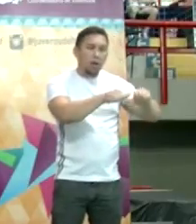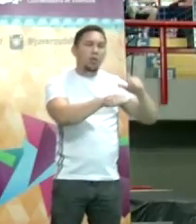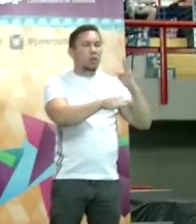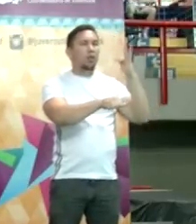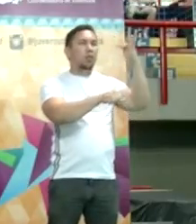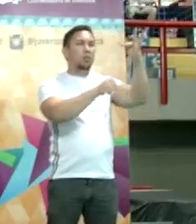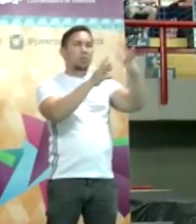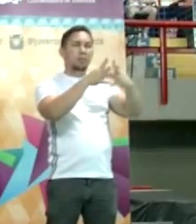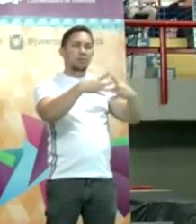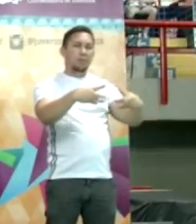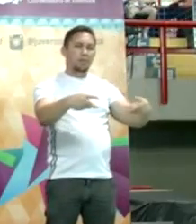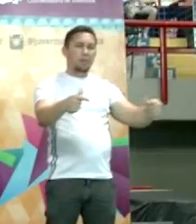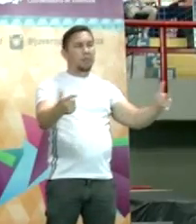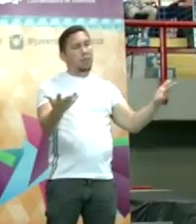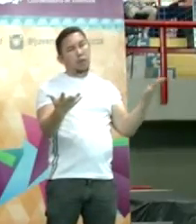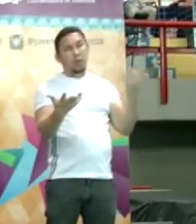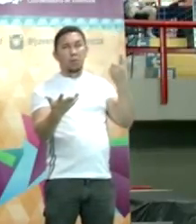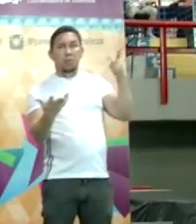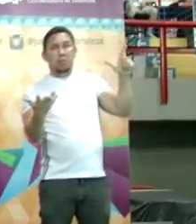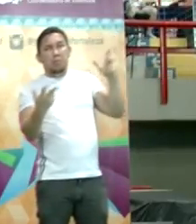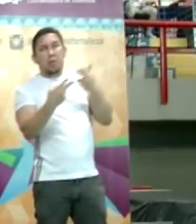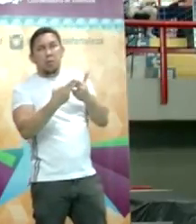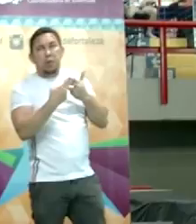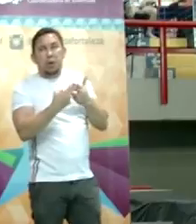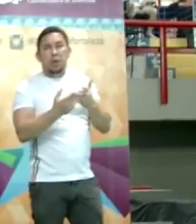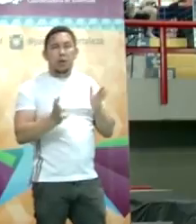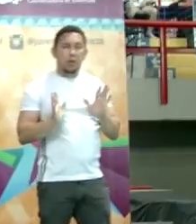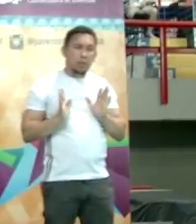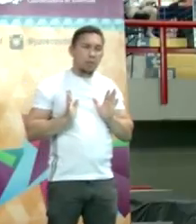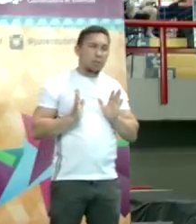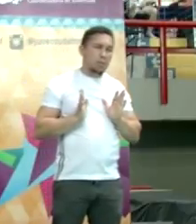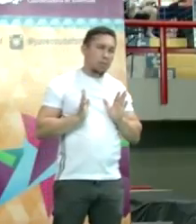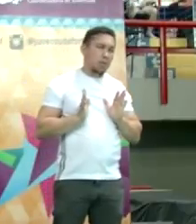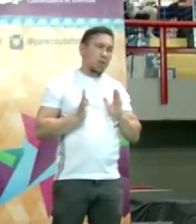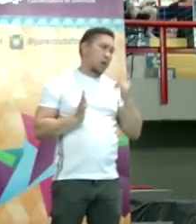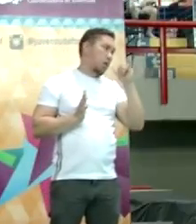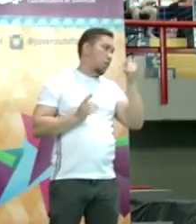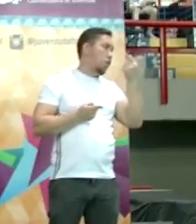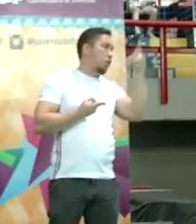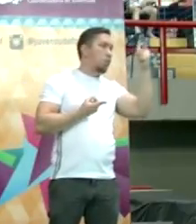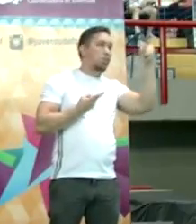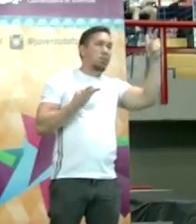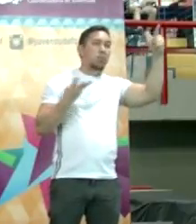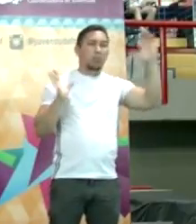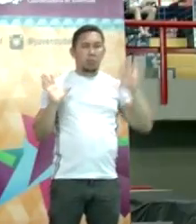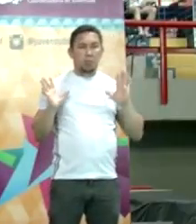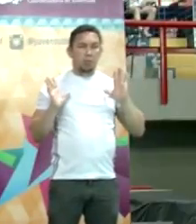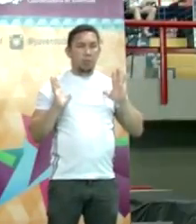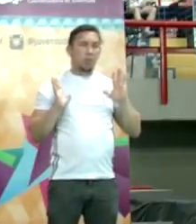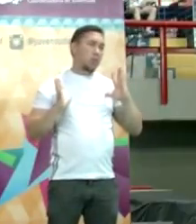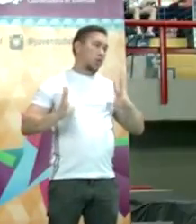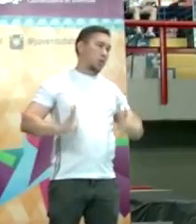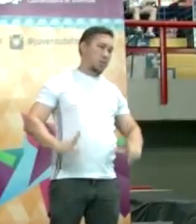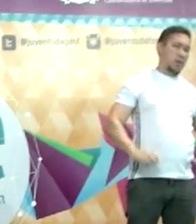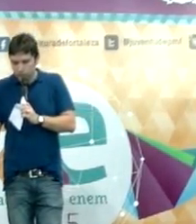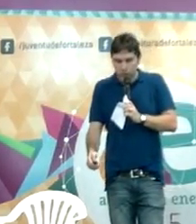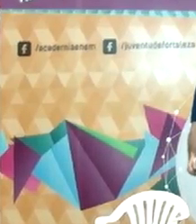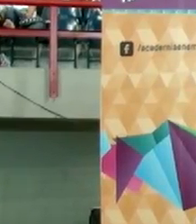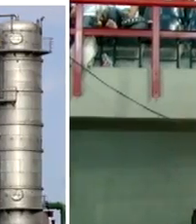acabar, né? E aí, paciência, né? Vamos para outros tipos de fontes de energia, energias mais limpas, tá